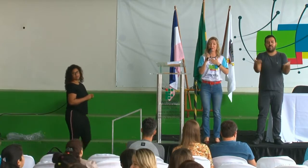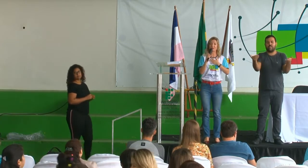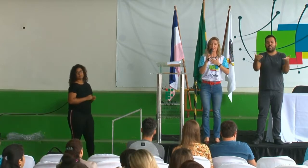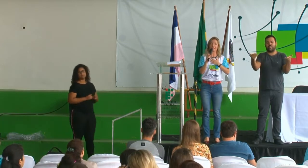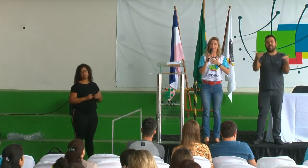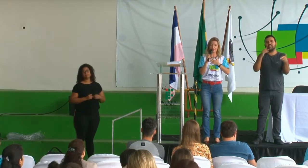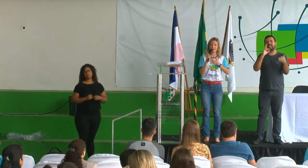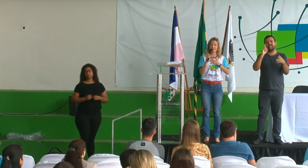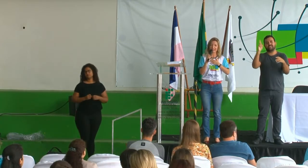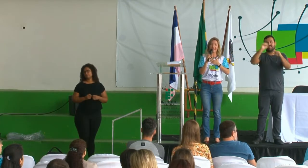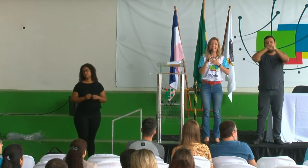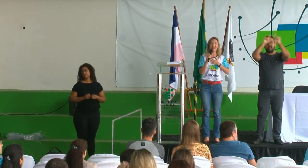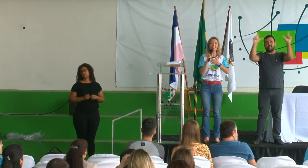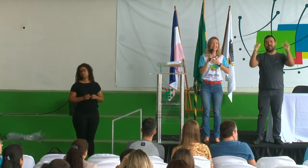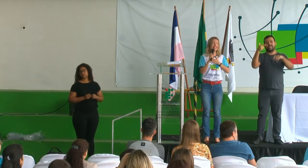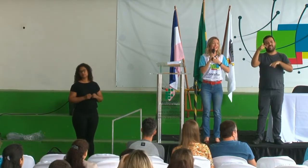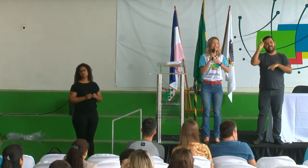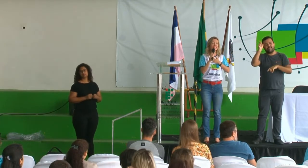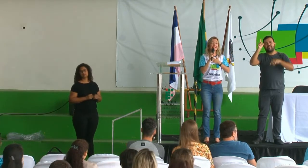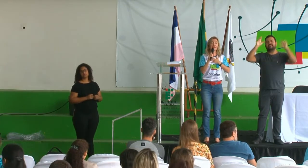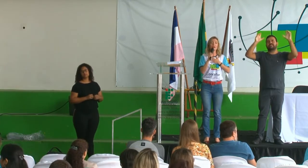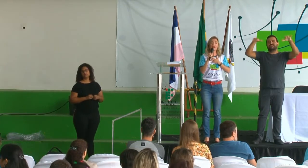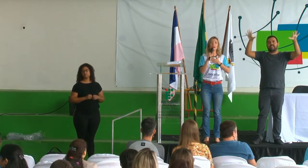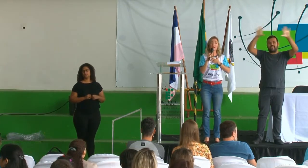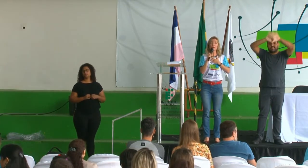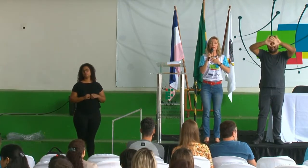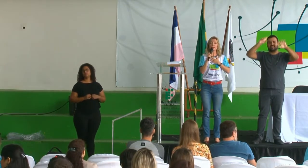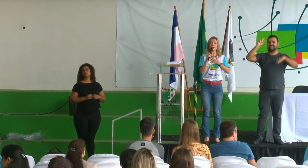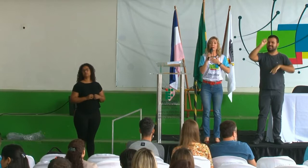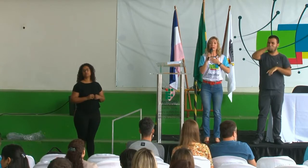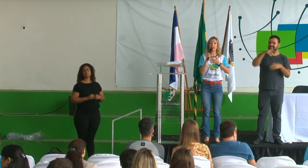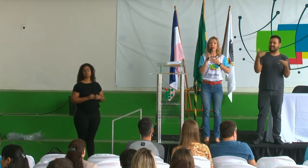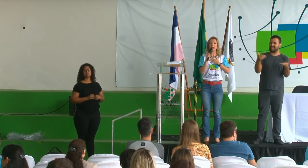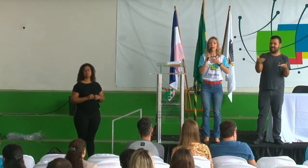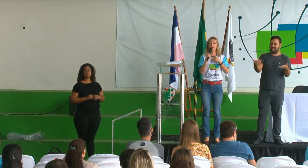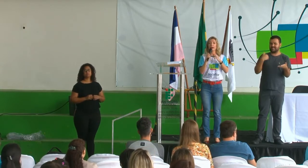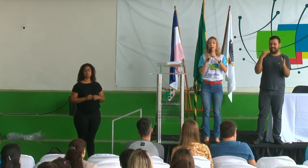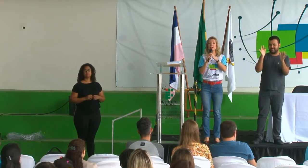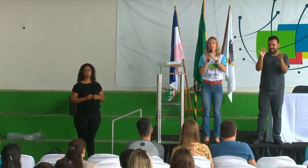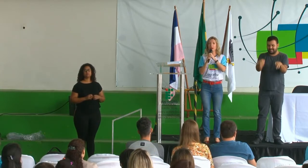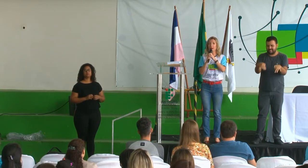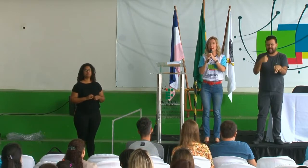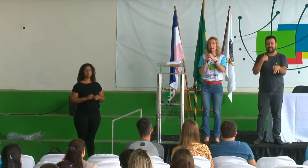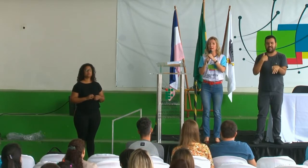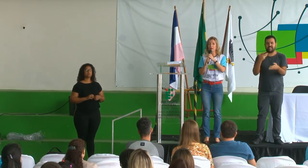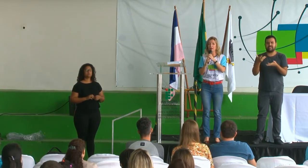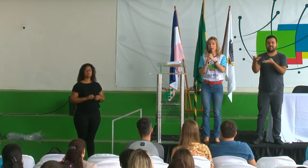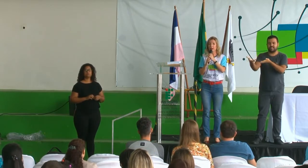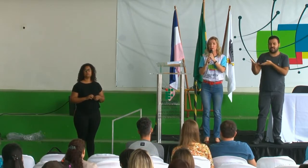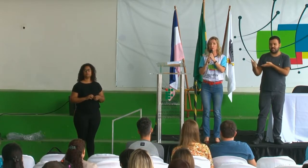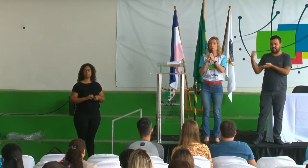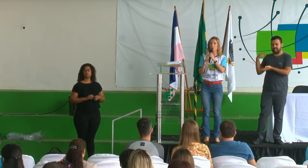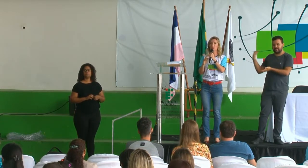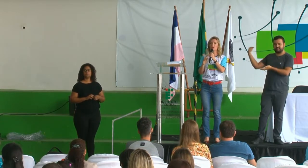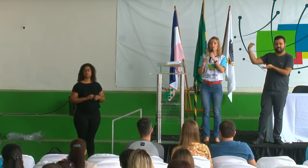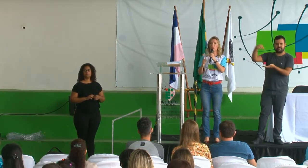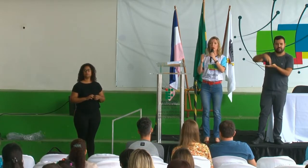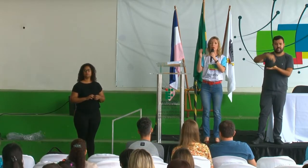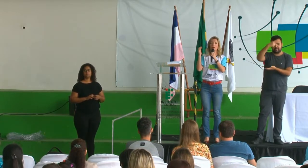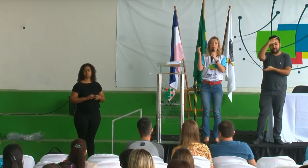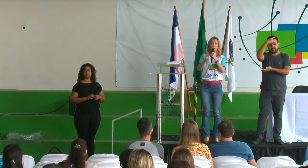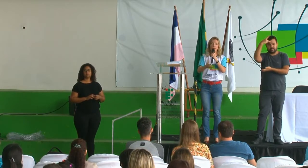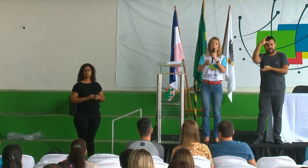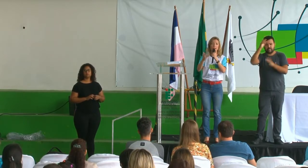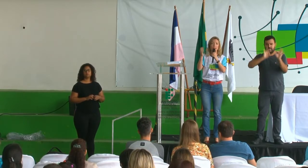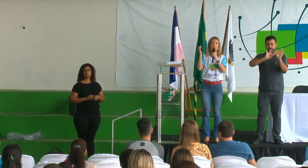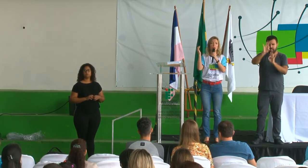melhorzinho, ontem estava com tanta chuva, né? E eu queria, para terminar, chamar aqui na frente o